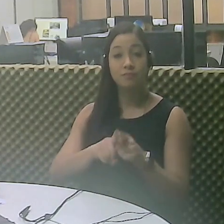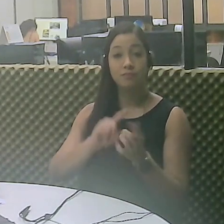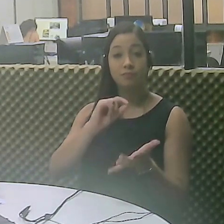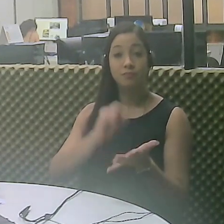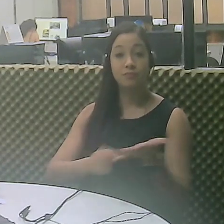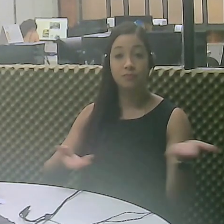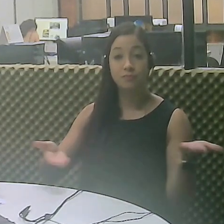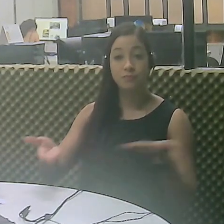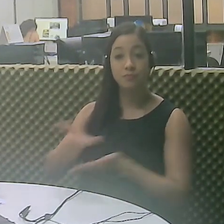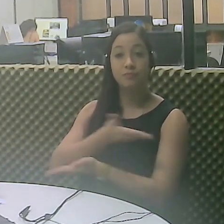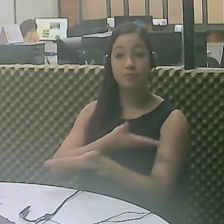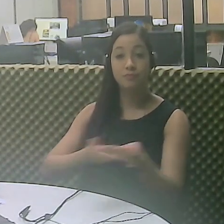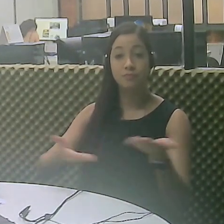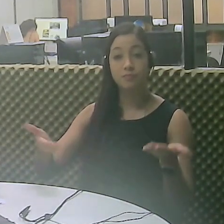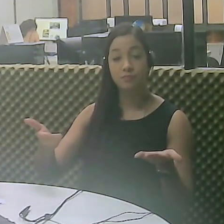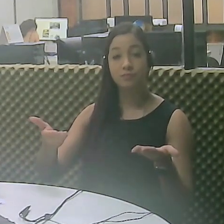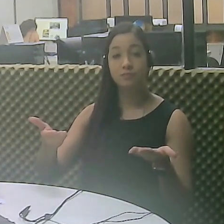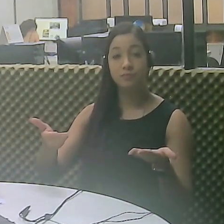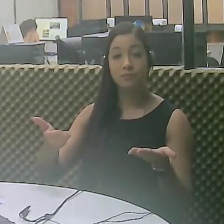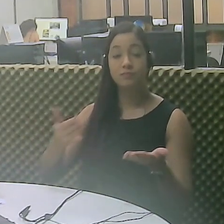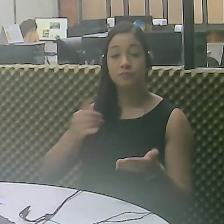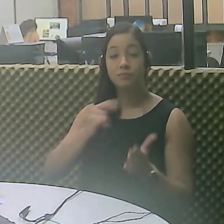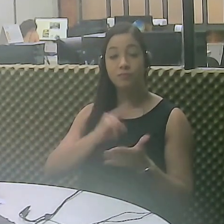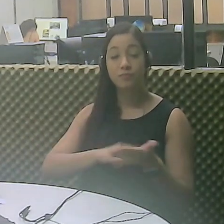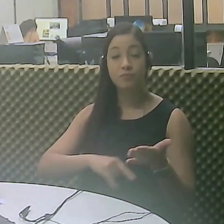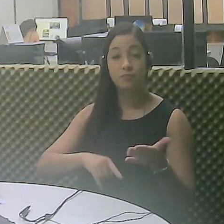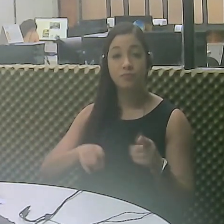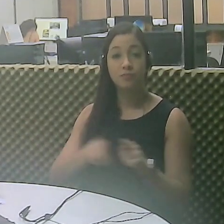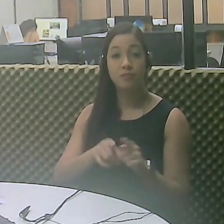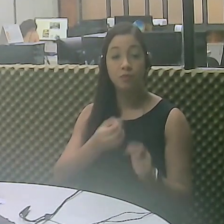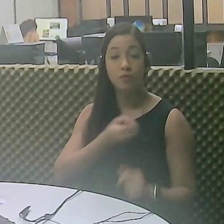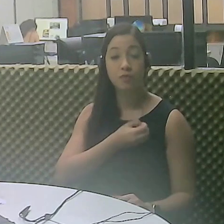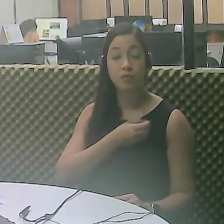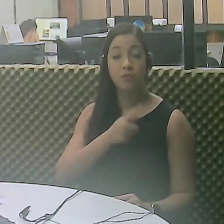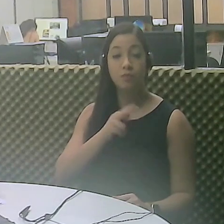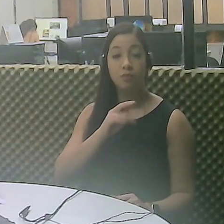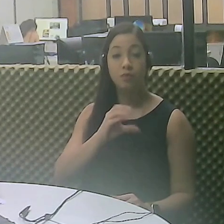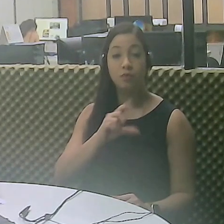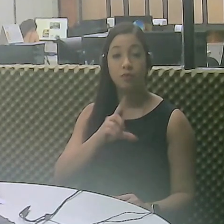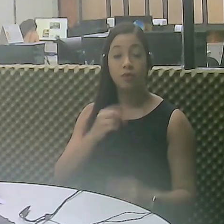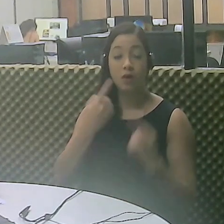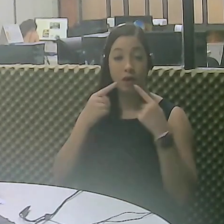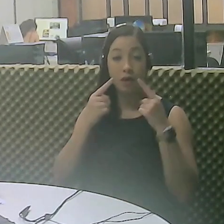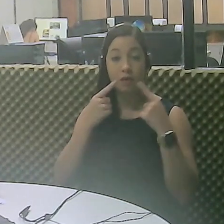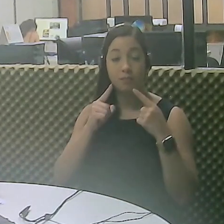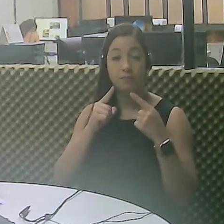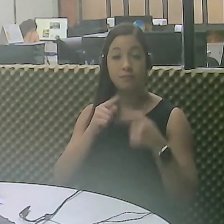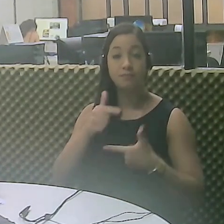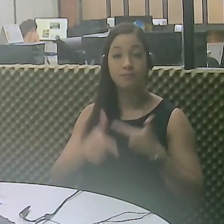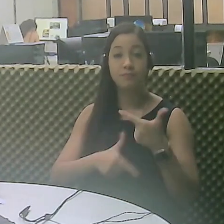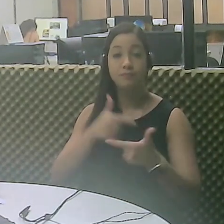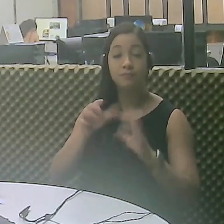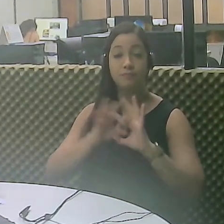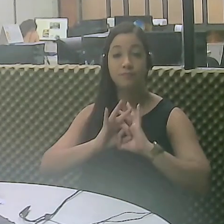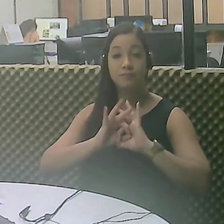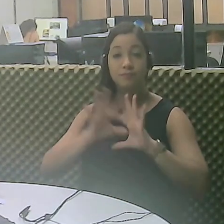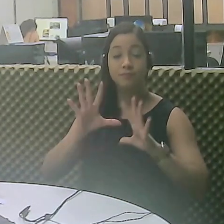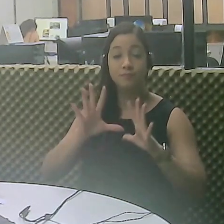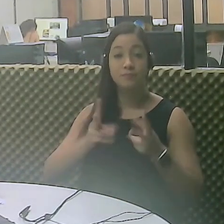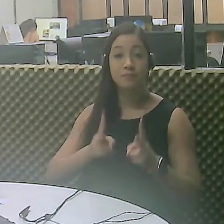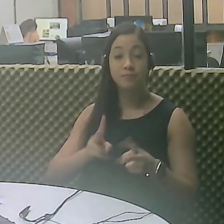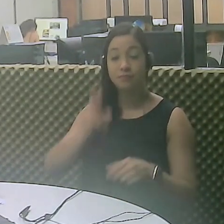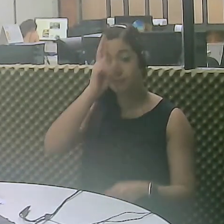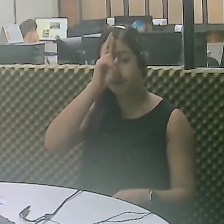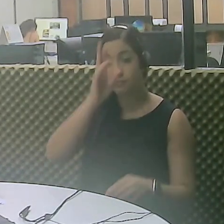contratos firmados entre as partes, comprovantes e números de protocolos de reclamação. O serviço está disponível sempre